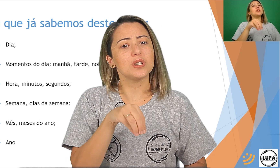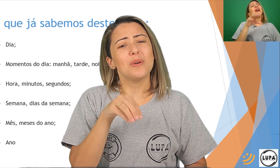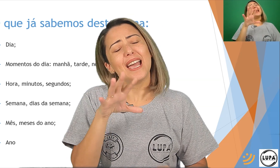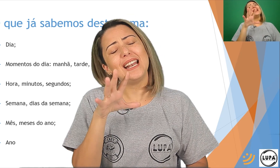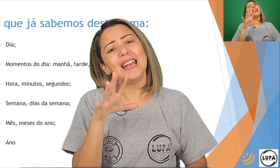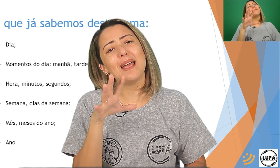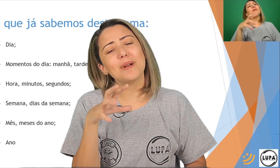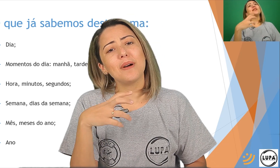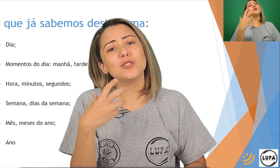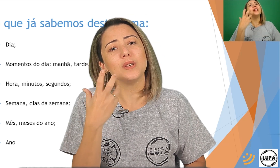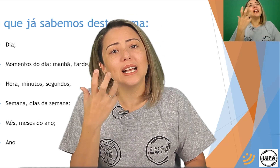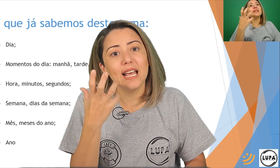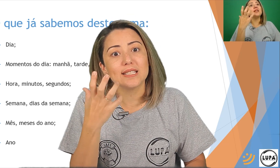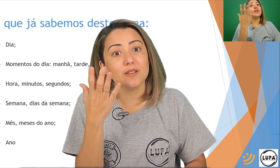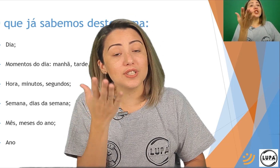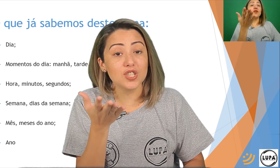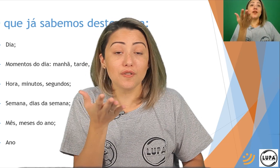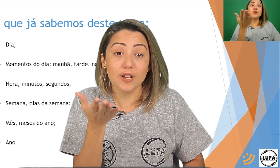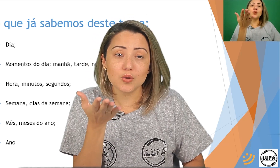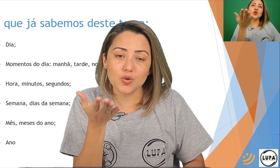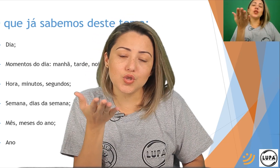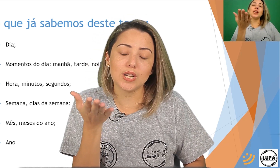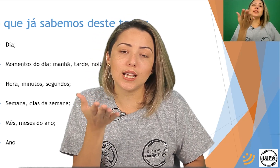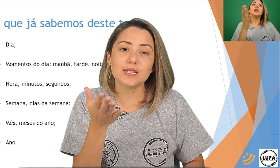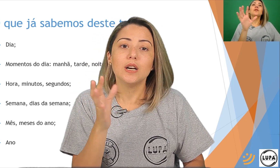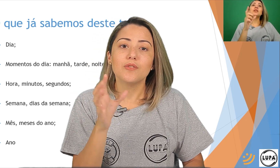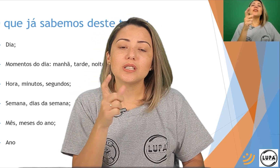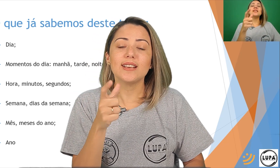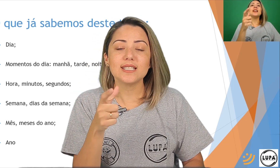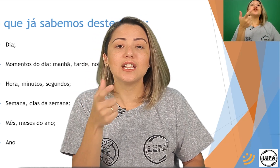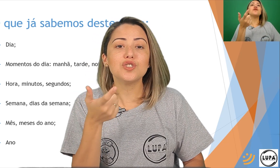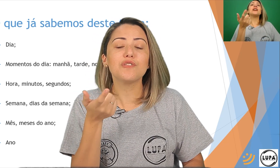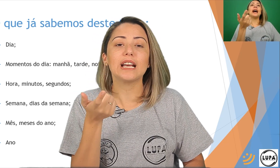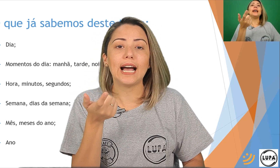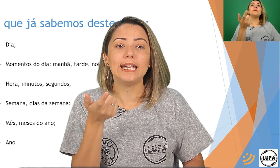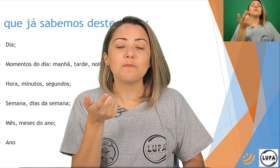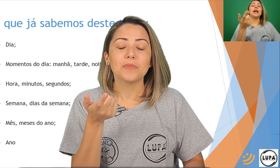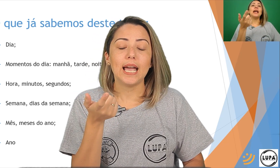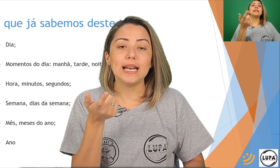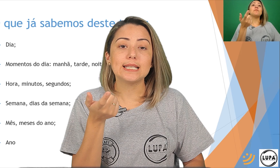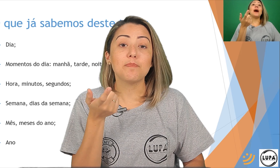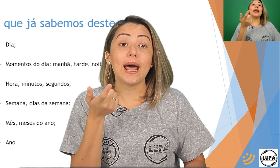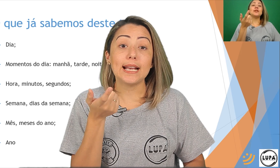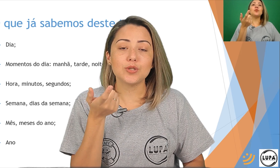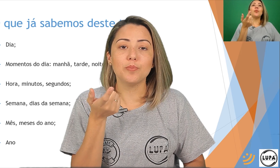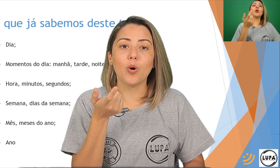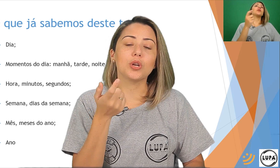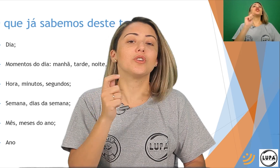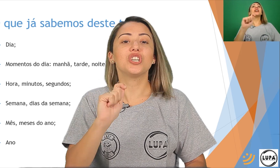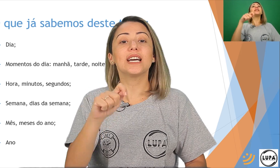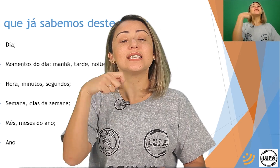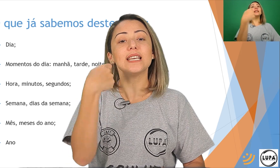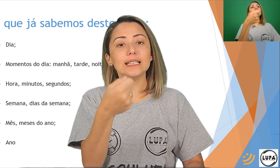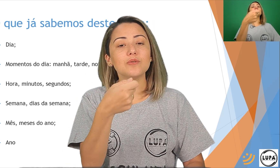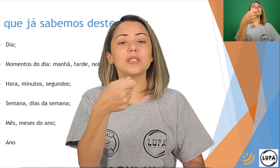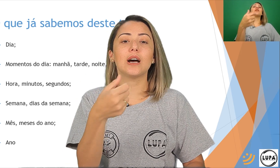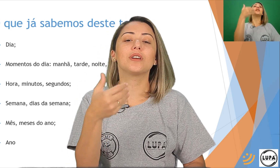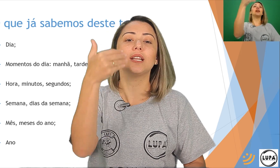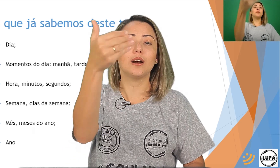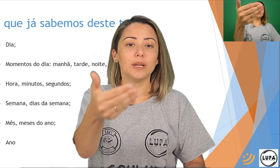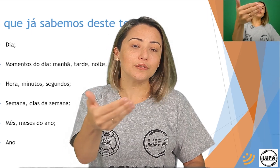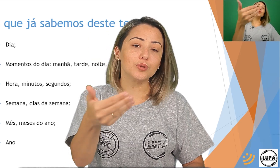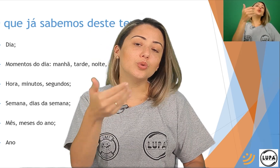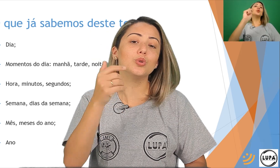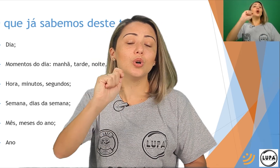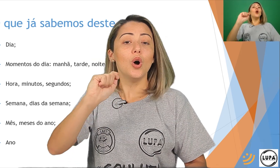talvez algum sinal. Ele lembra mais o inglês. Se você já fez curso de inglês, você vai se identificar aí, ele se parece um pouco. Então a gente acrescenta um sinal